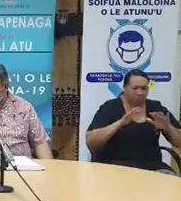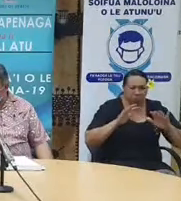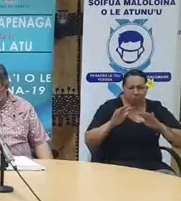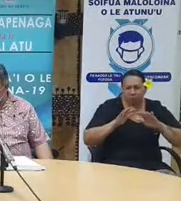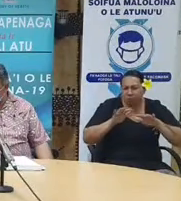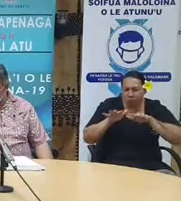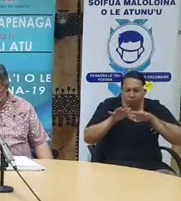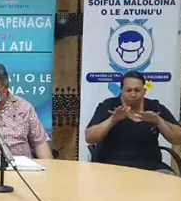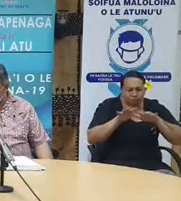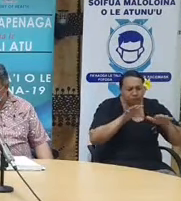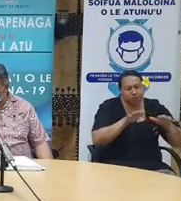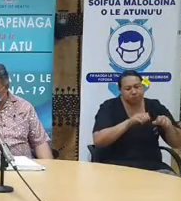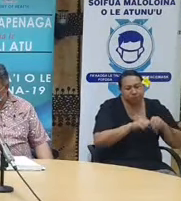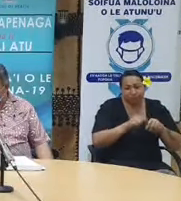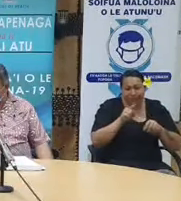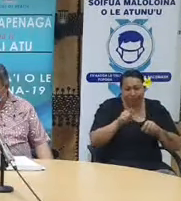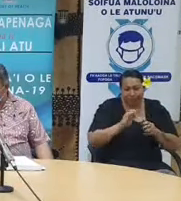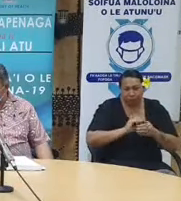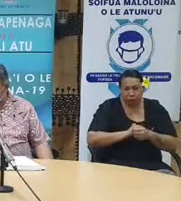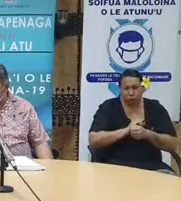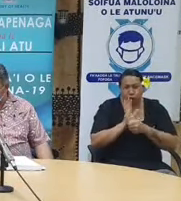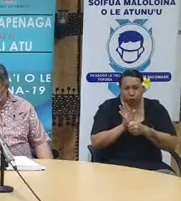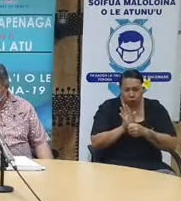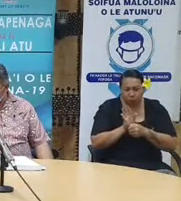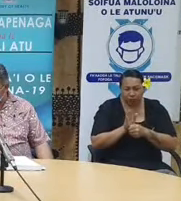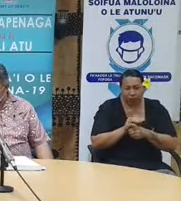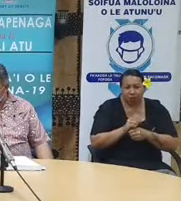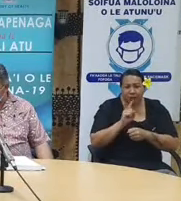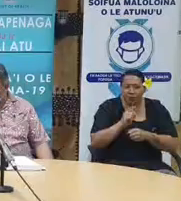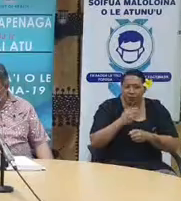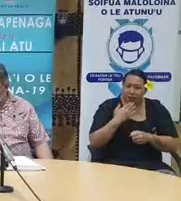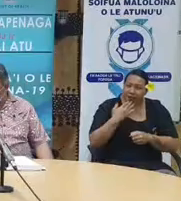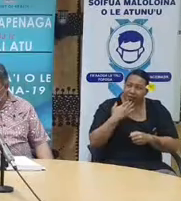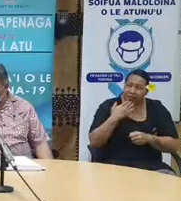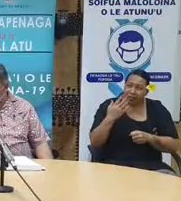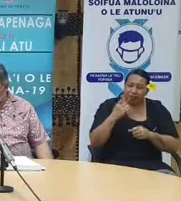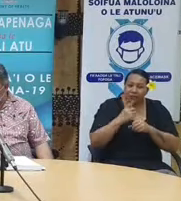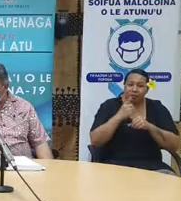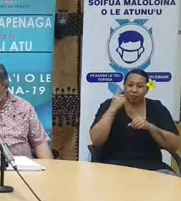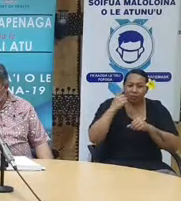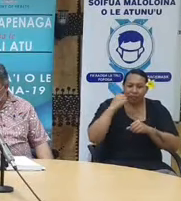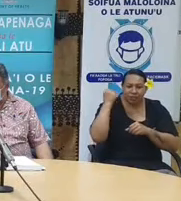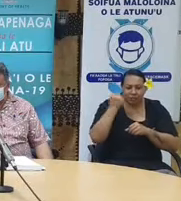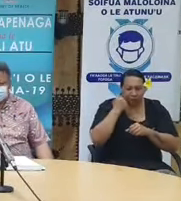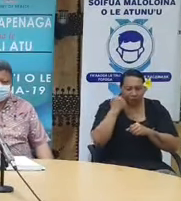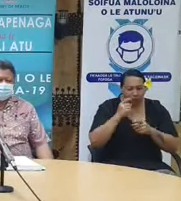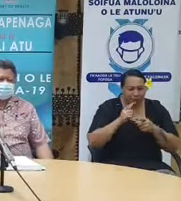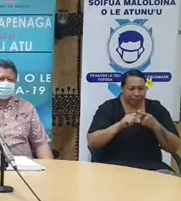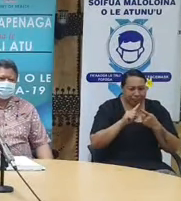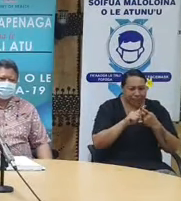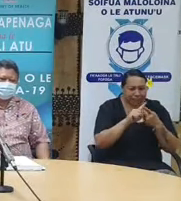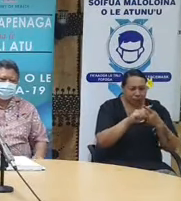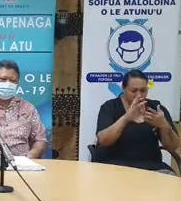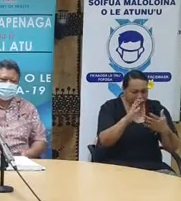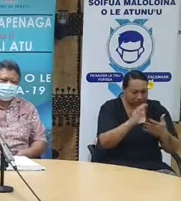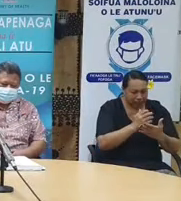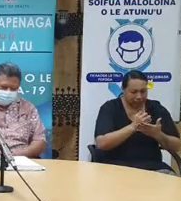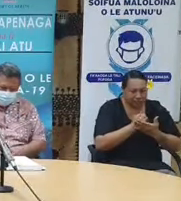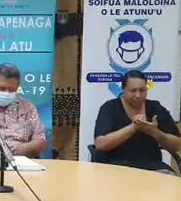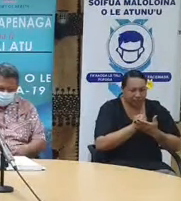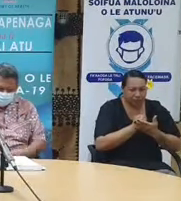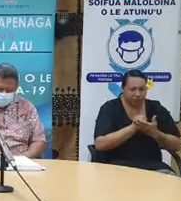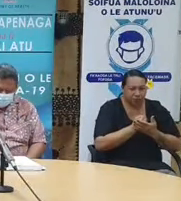tangata o le fa mai ile nei ia fa fitai ile tu o lo o malu pui pui a pesi o tatu tu no ala tatu le tala